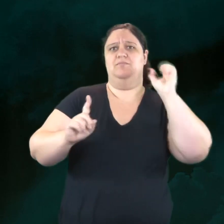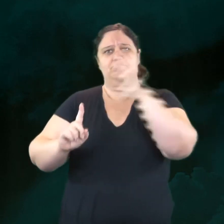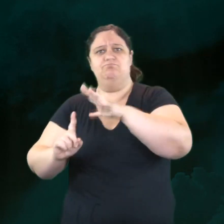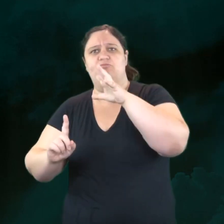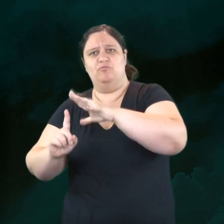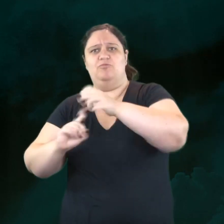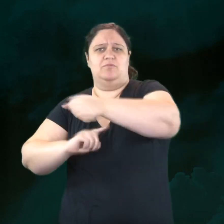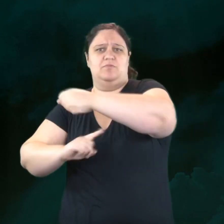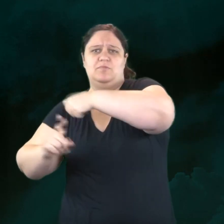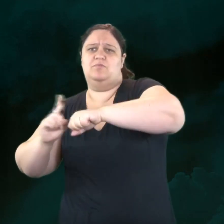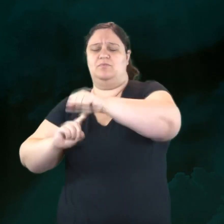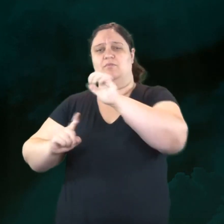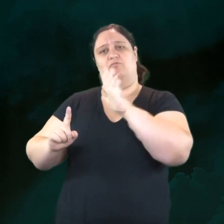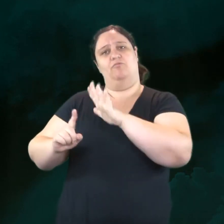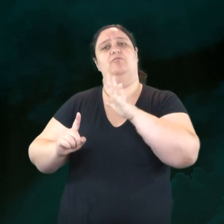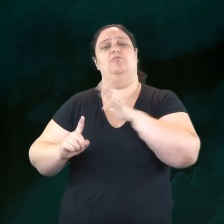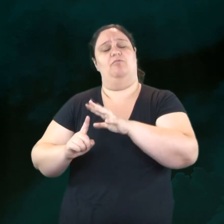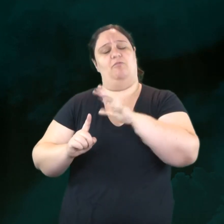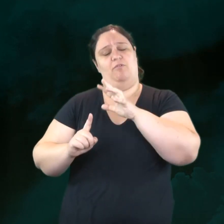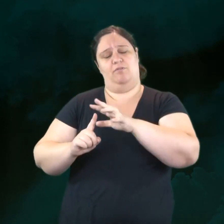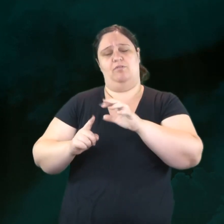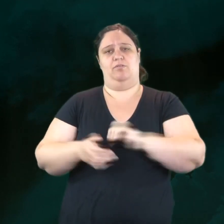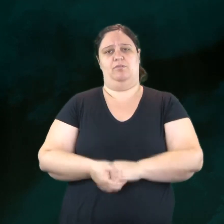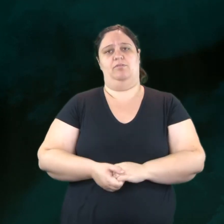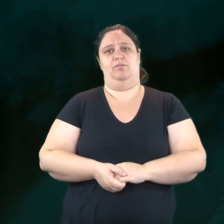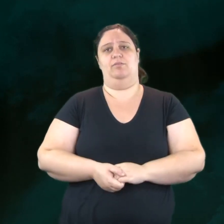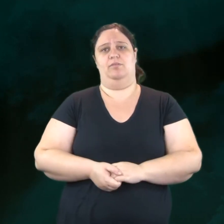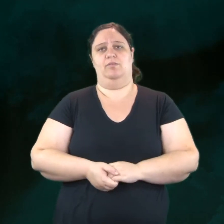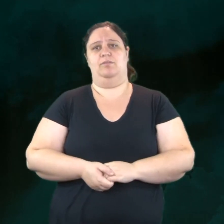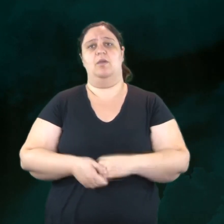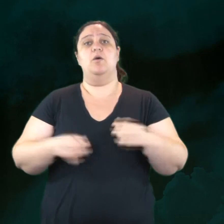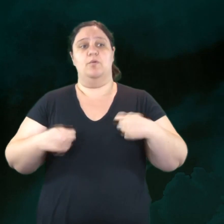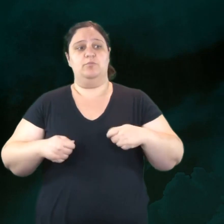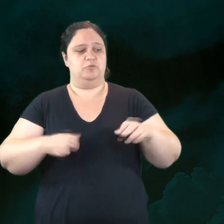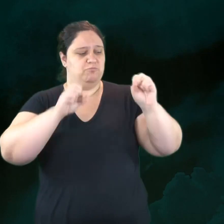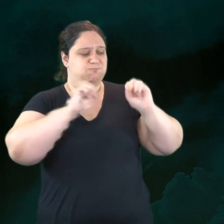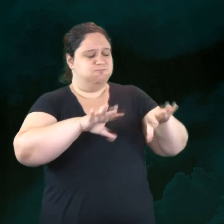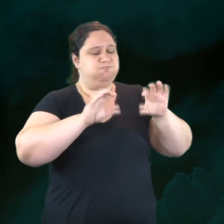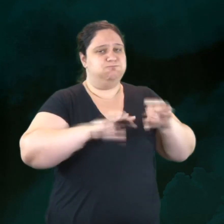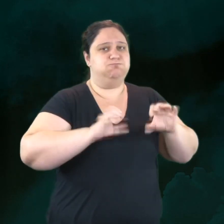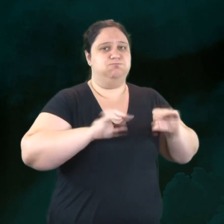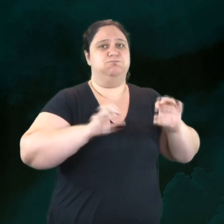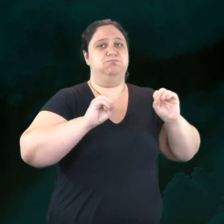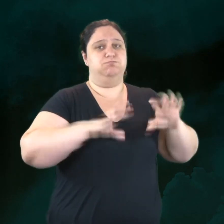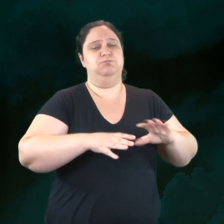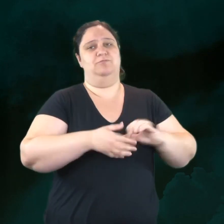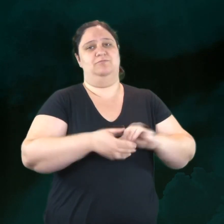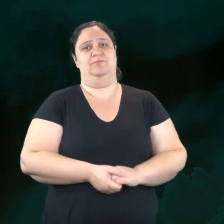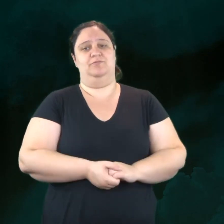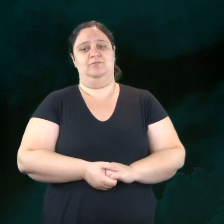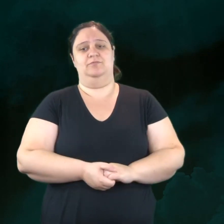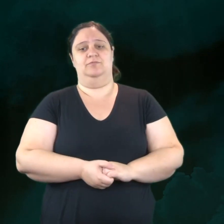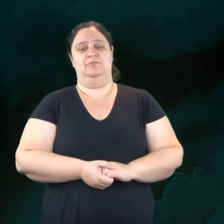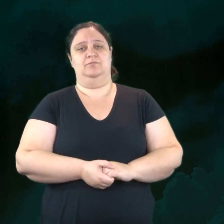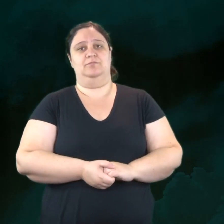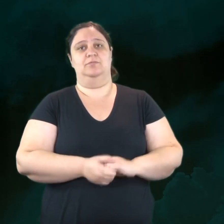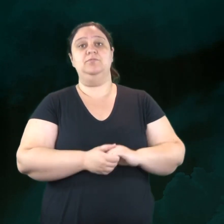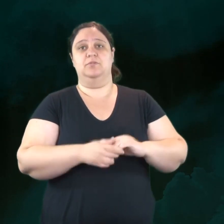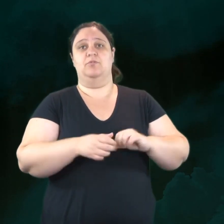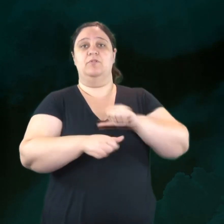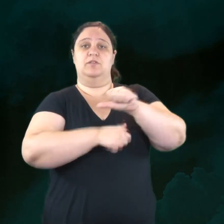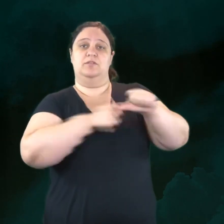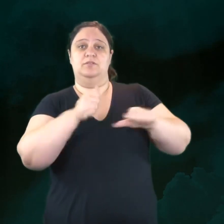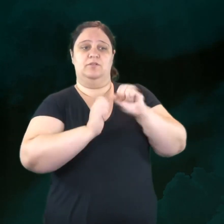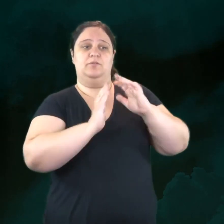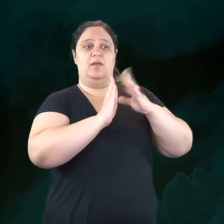poder-se trabalhar muito bem no meio desses componentes e ganhar uma igreja modelo, tá?